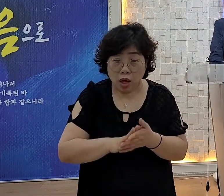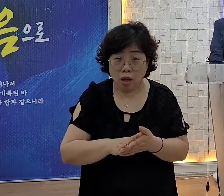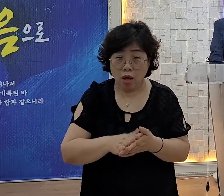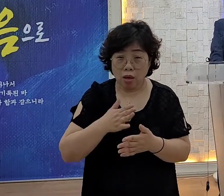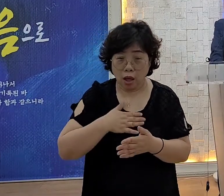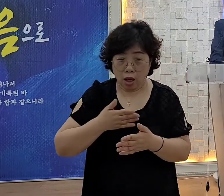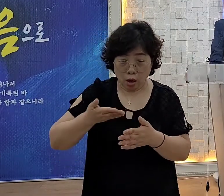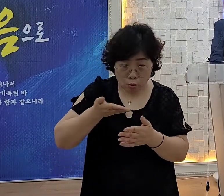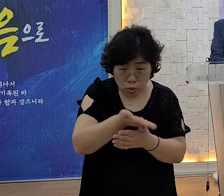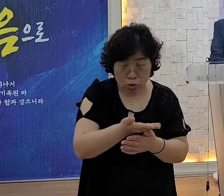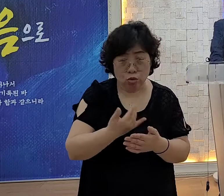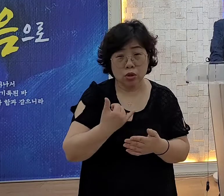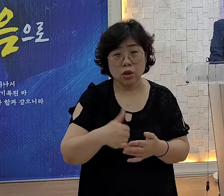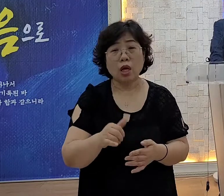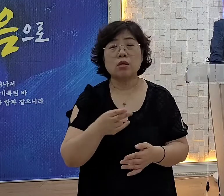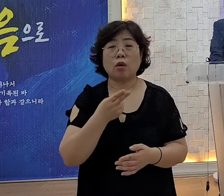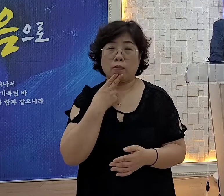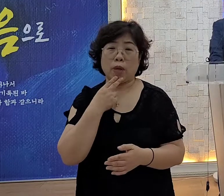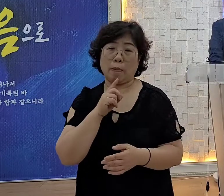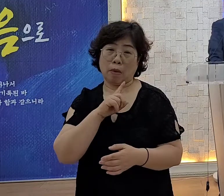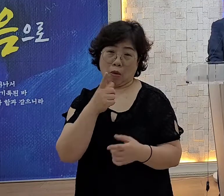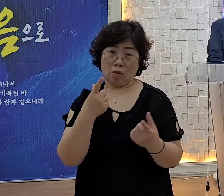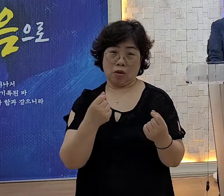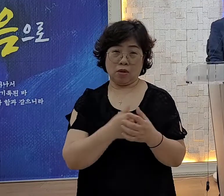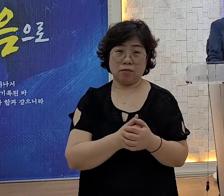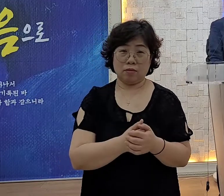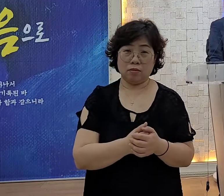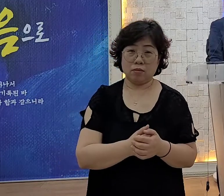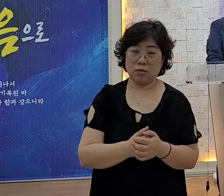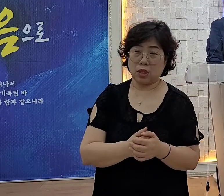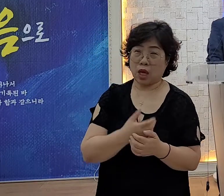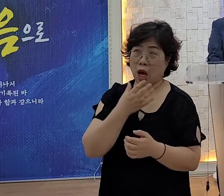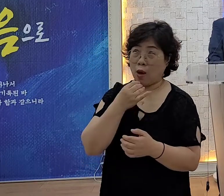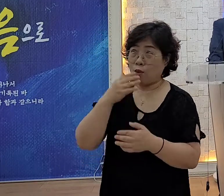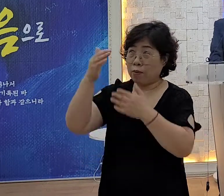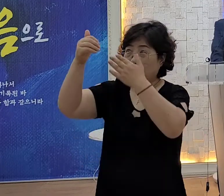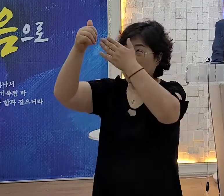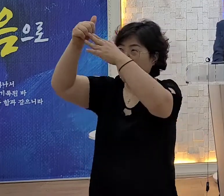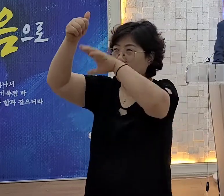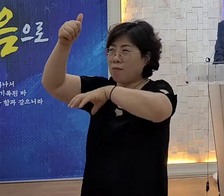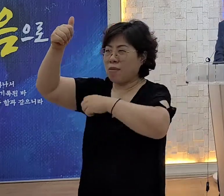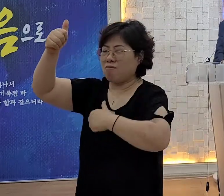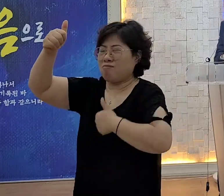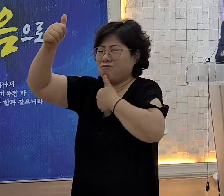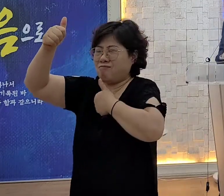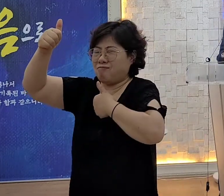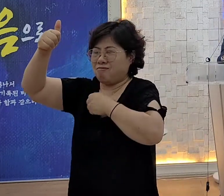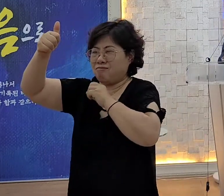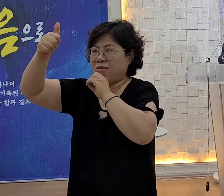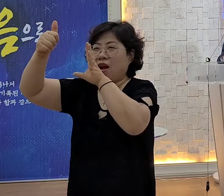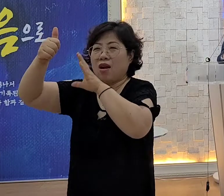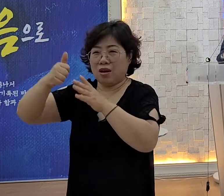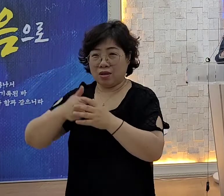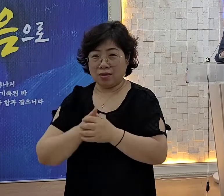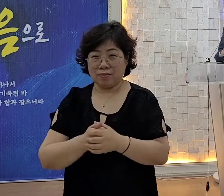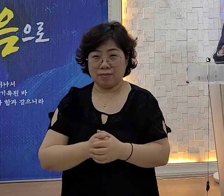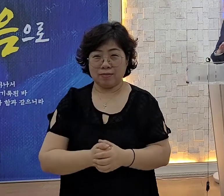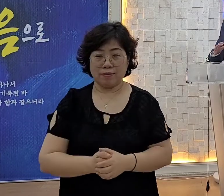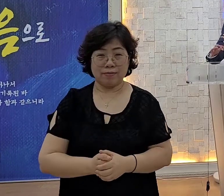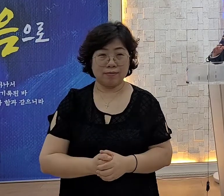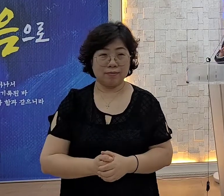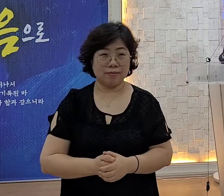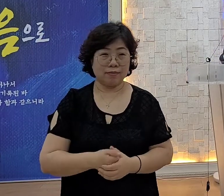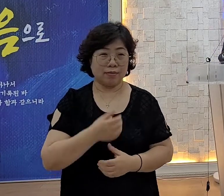앞에서요 공손하게 말하고 있는 것처럼 보입니까? 아닙니다. 여러분 이